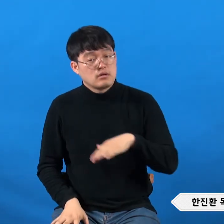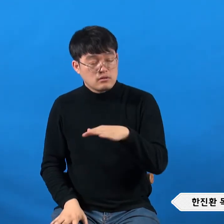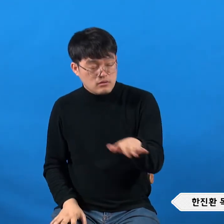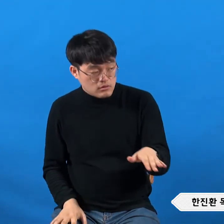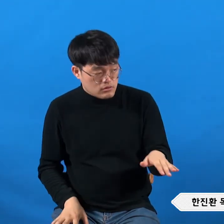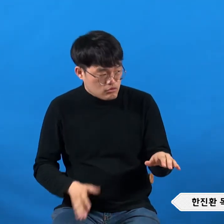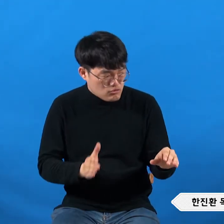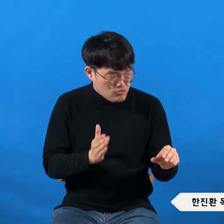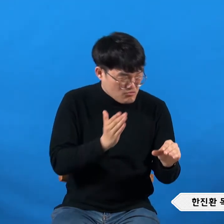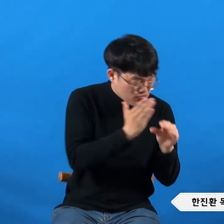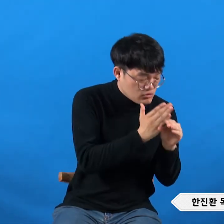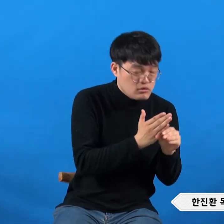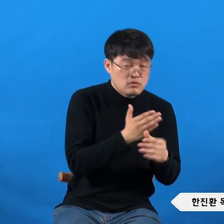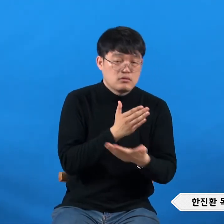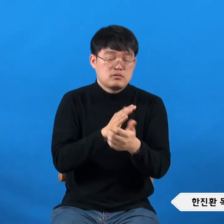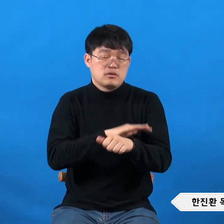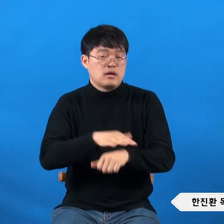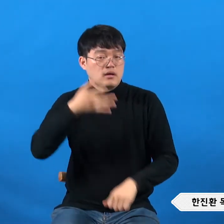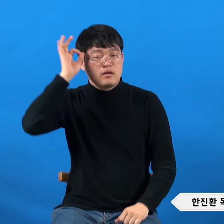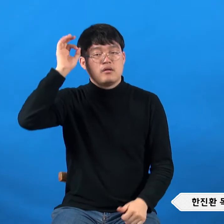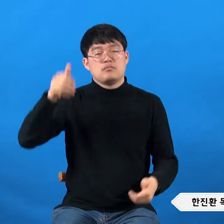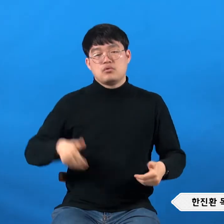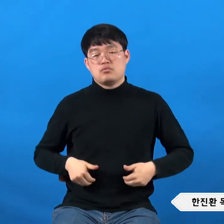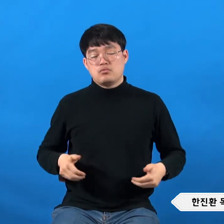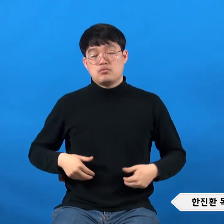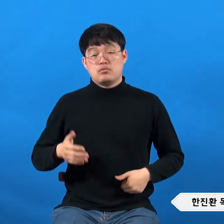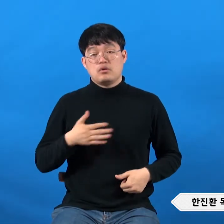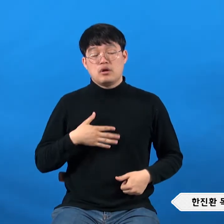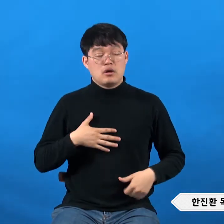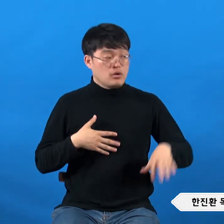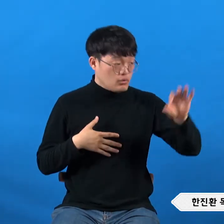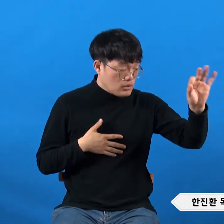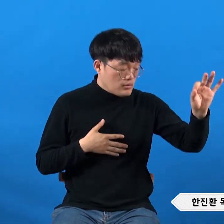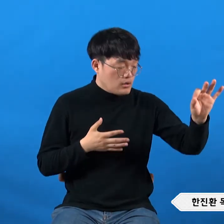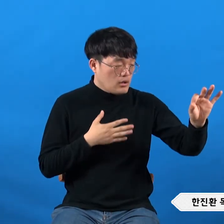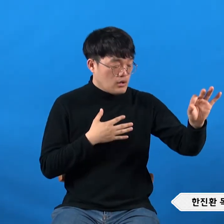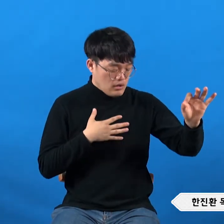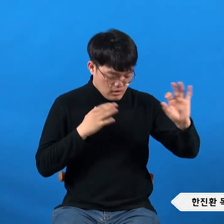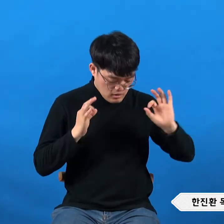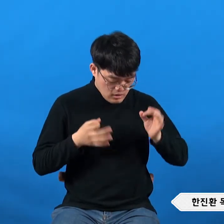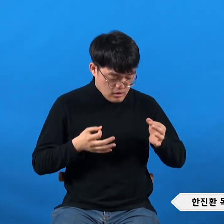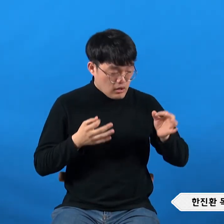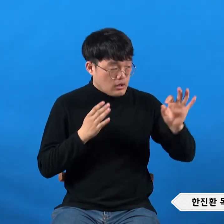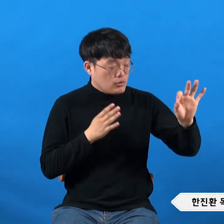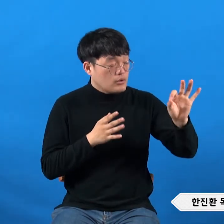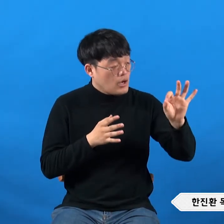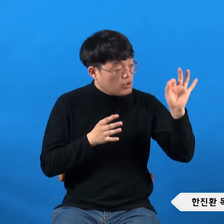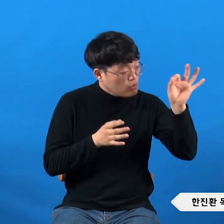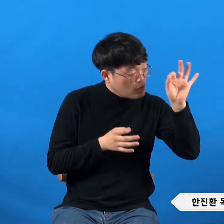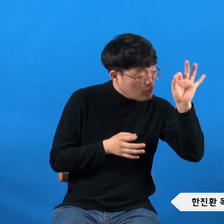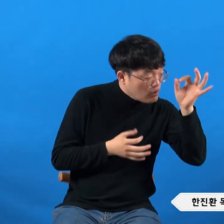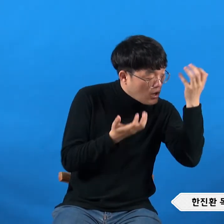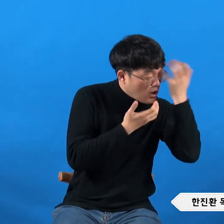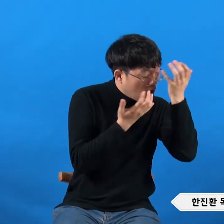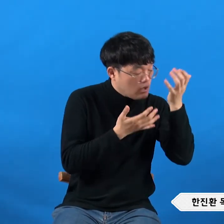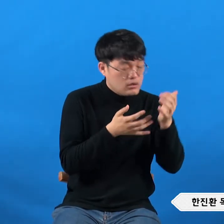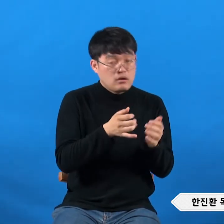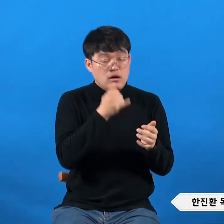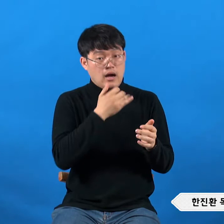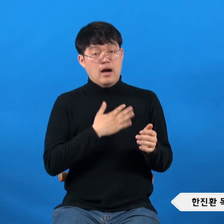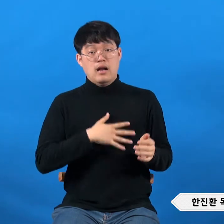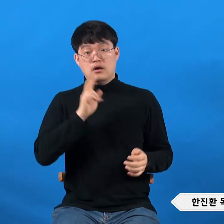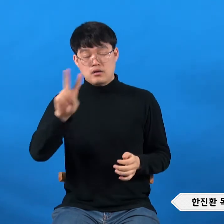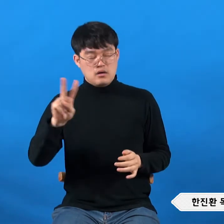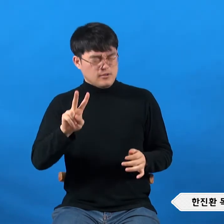잘 알아야 됩니다. 내가 돈 앞에서는 철저하게 약한 자라는 것을 잘 알아야 됩니다. 그래야 이제